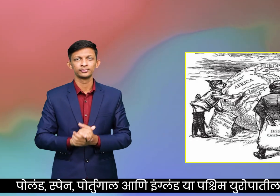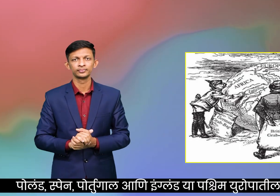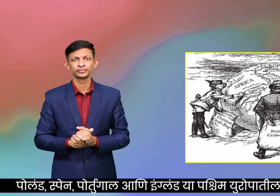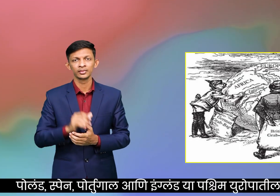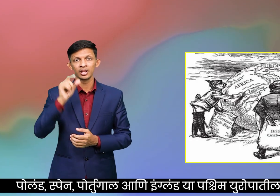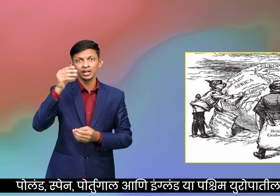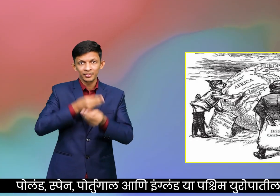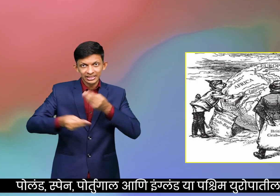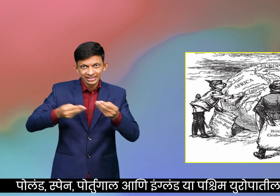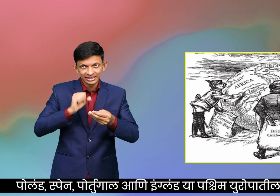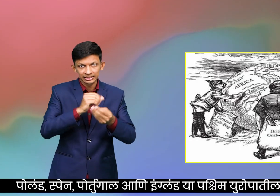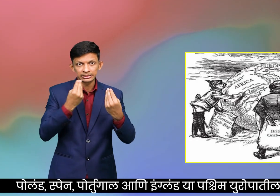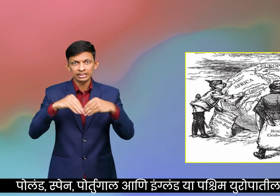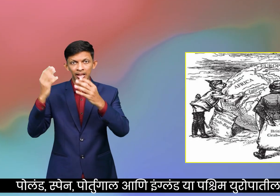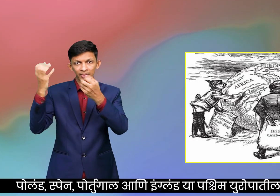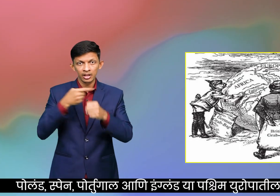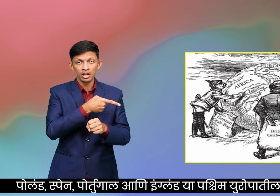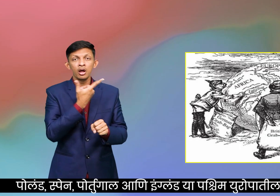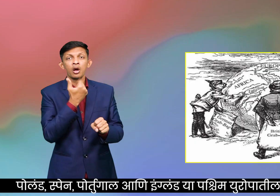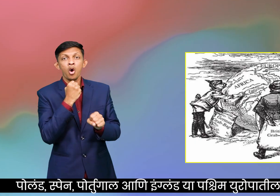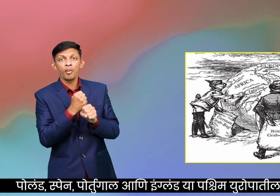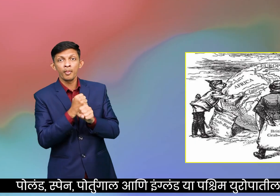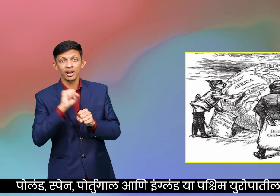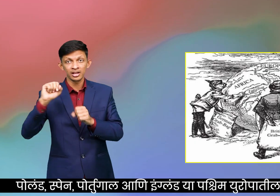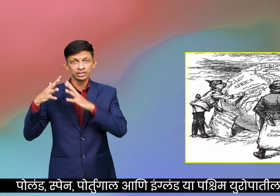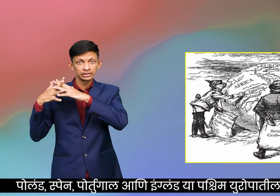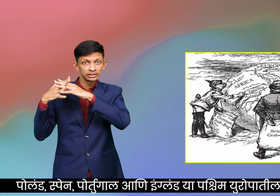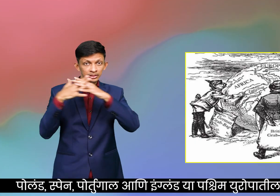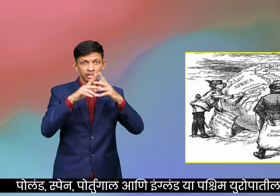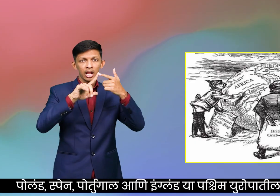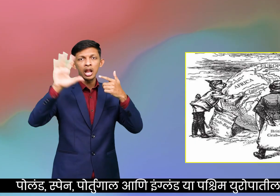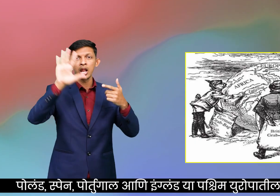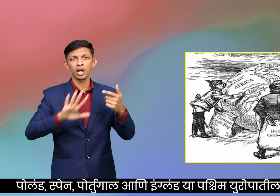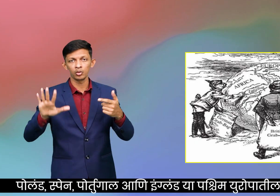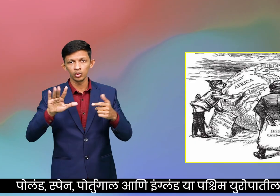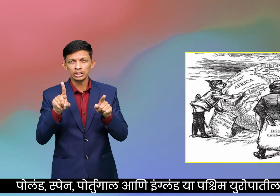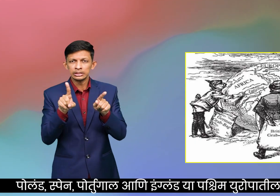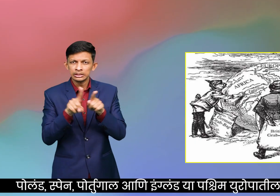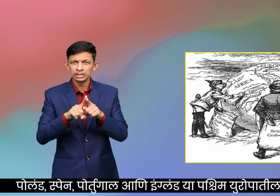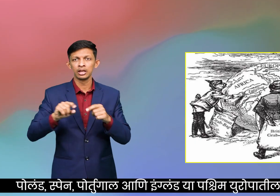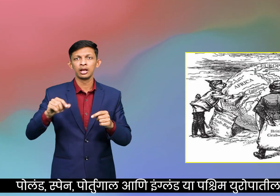पोलंड, स्पेन, पोर्तुगाल आणि इंग्लंड या पश्चिम युरोपातील व्यापारी व सरकारांना